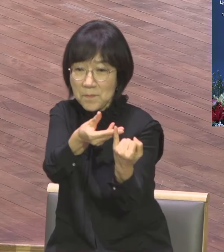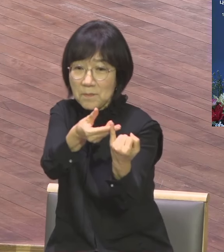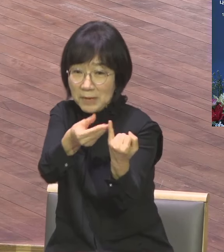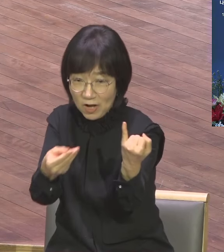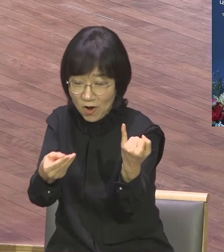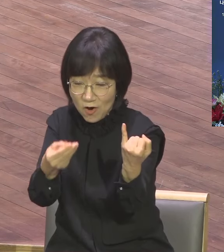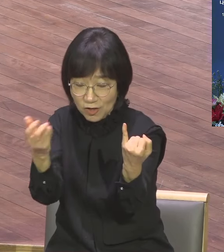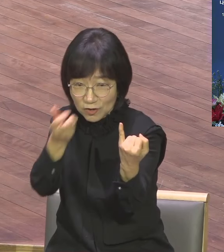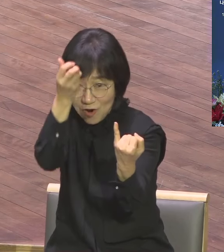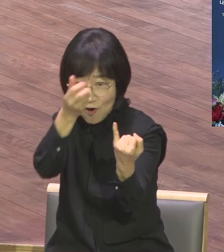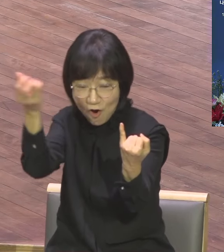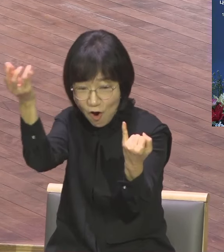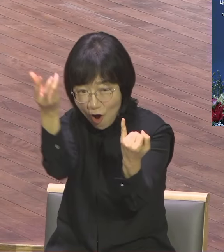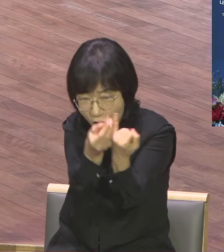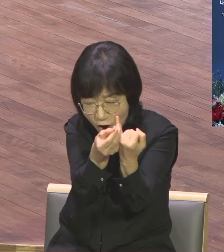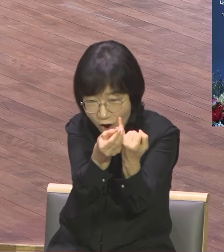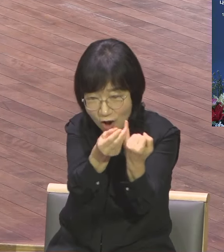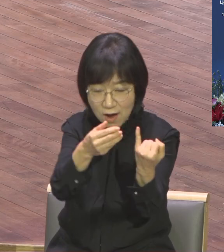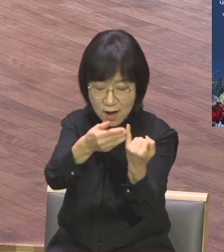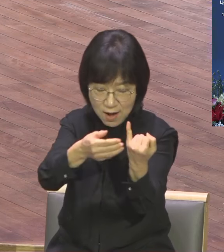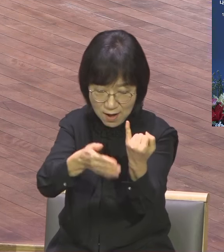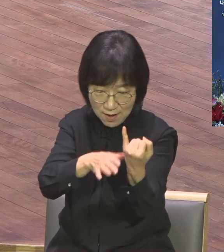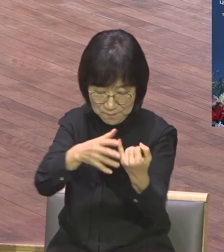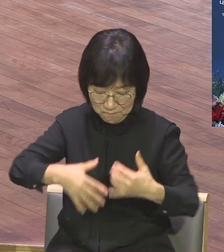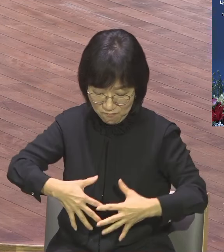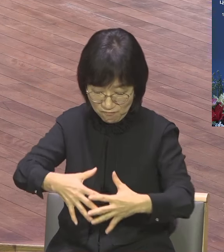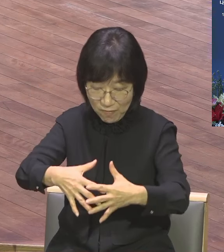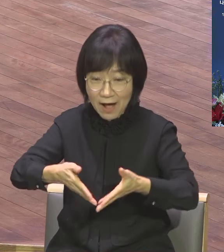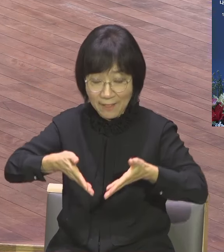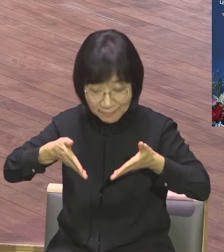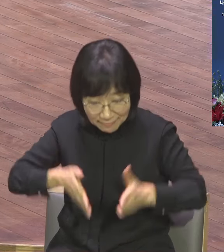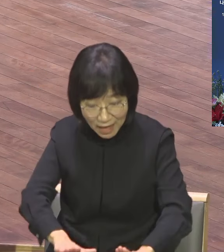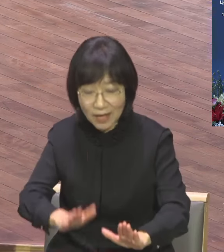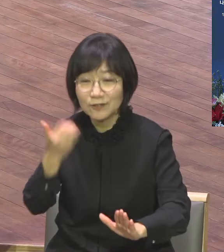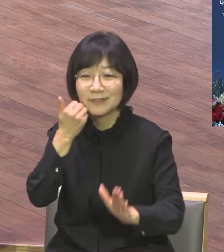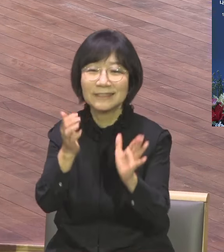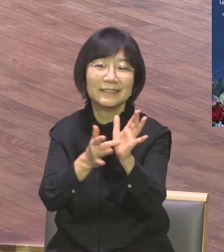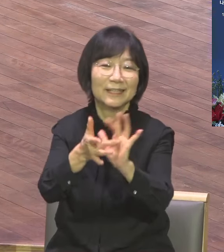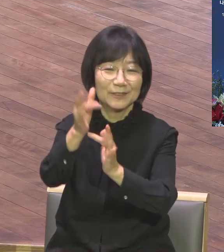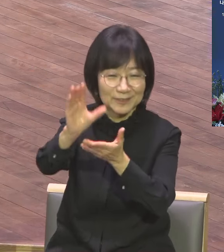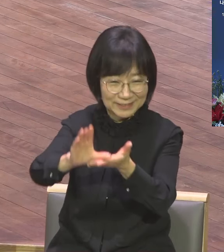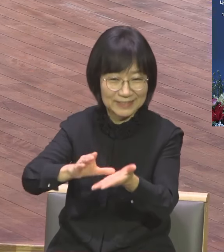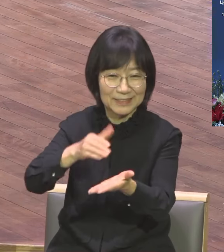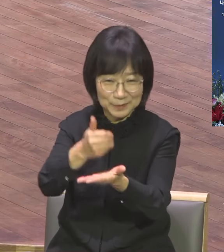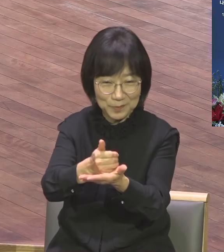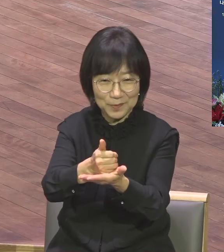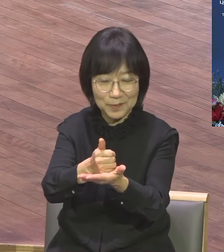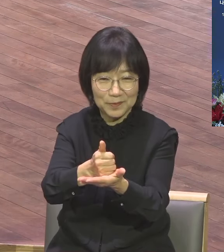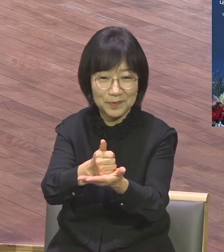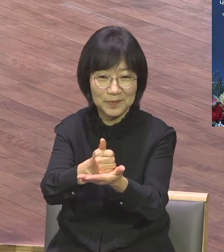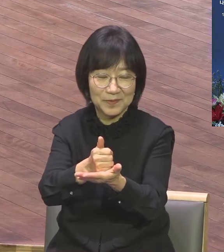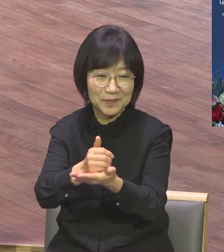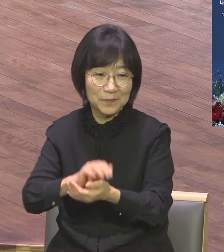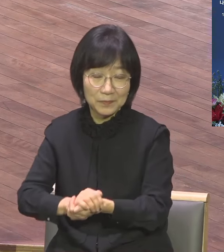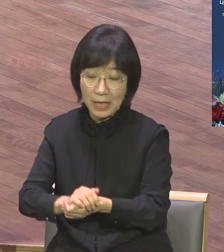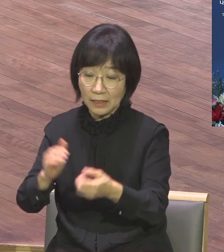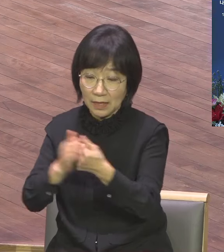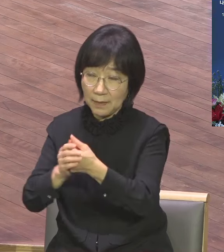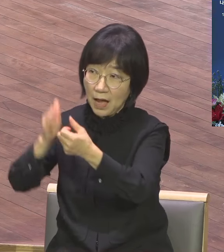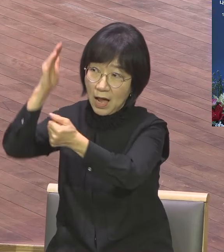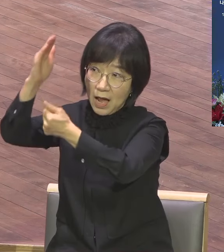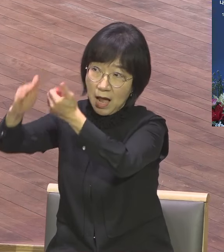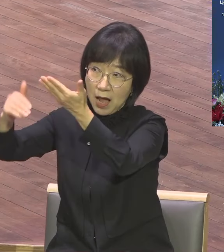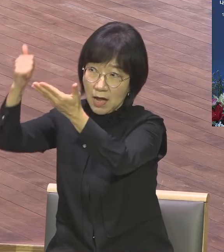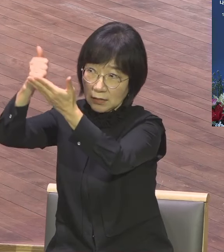성령으로 잉태하여 오신 분이 바로 예수 그리스도. 이렇게 예수님은 완전한 하나님이신 동시에